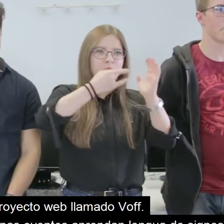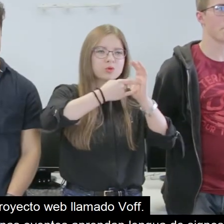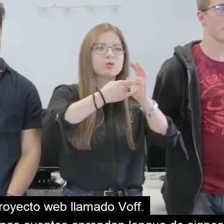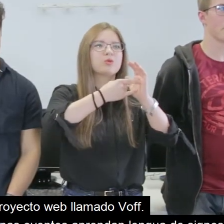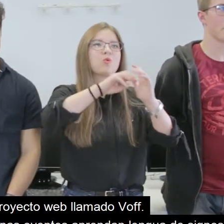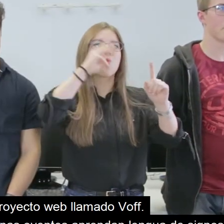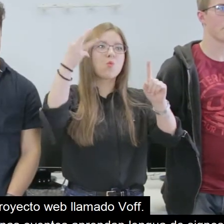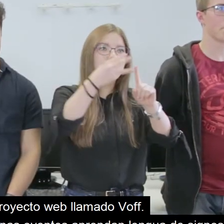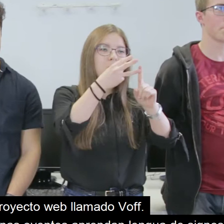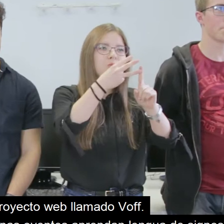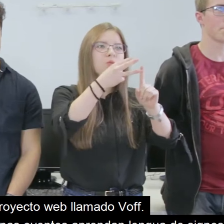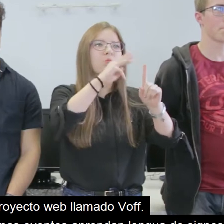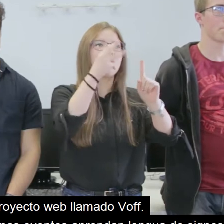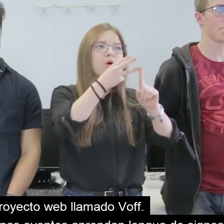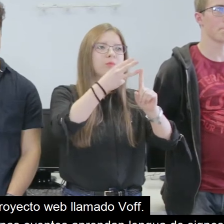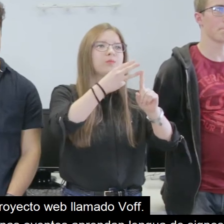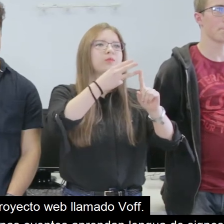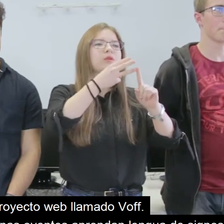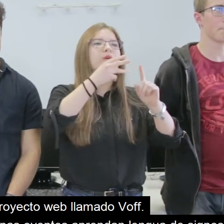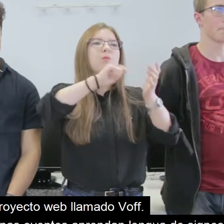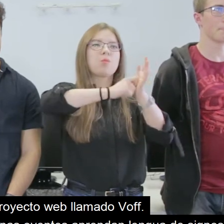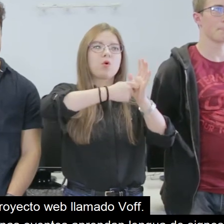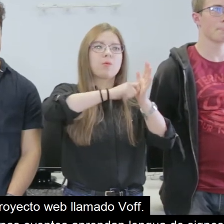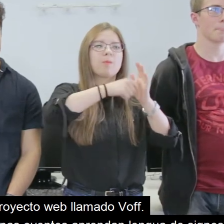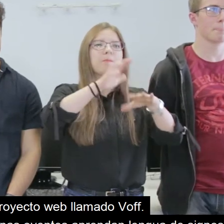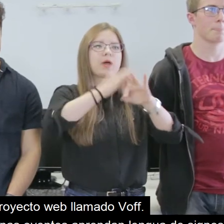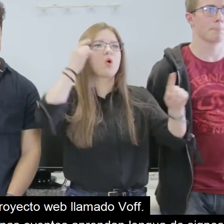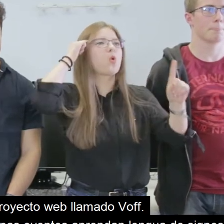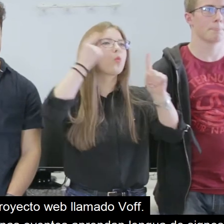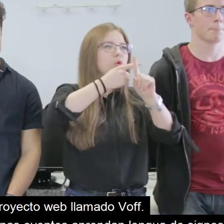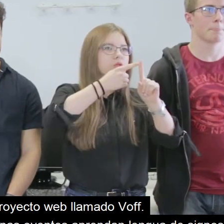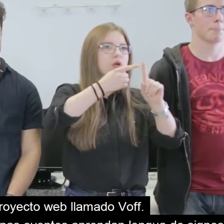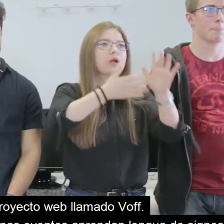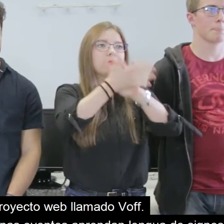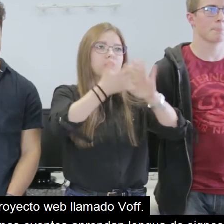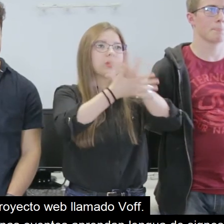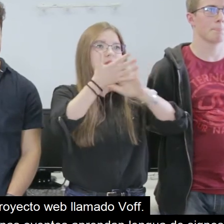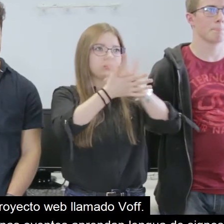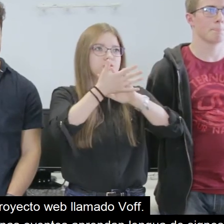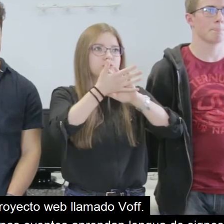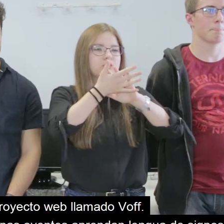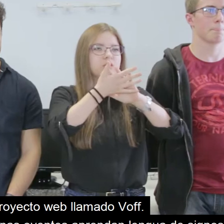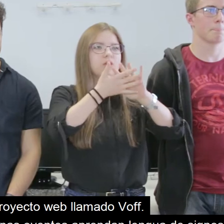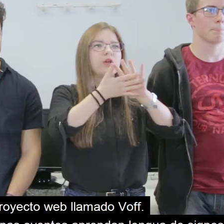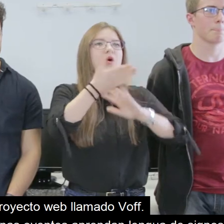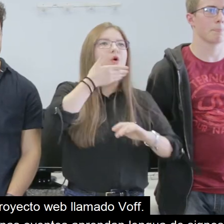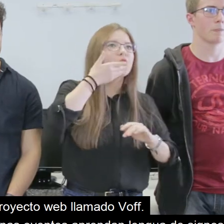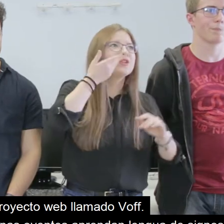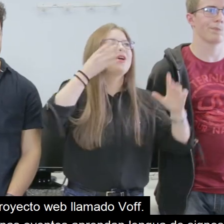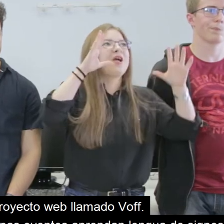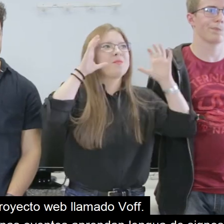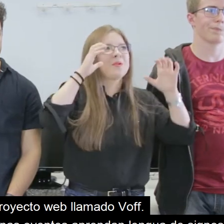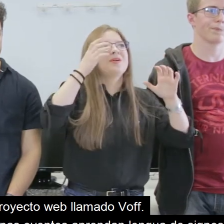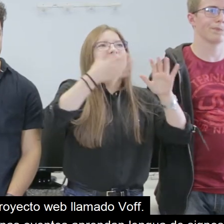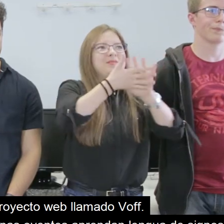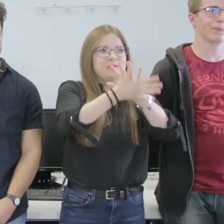Nuestro grupo ha creado un proyecto web llamado BOF. Esta web tiene como objetivo que las personas